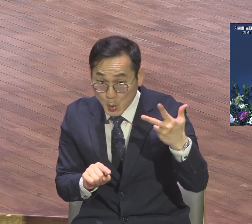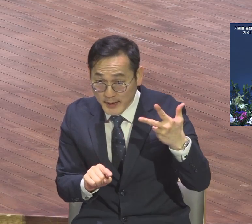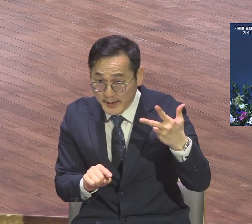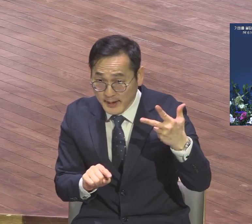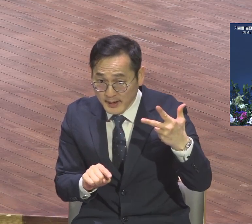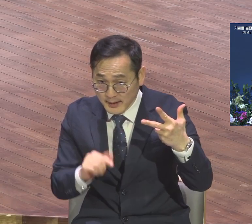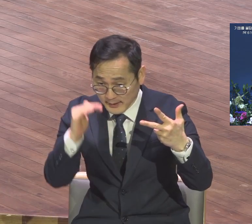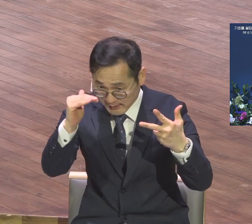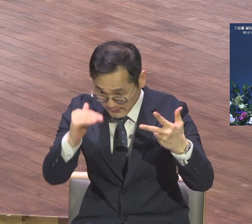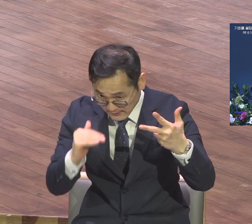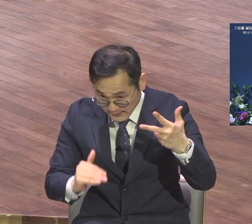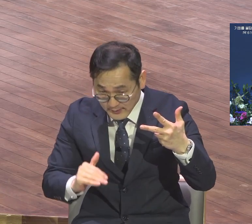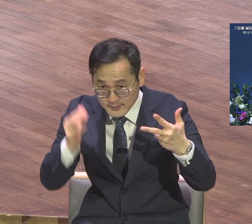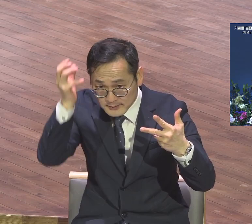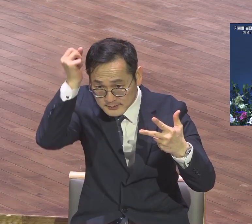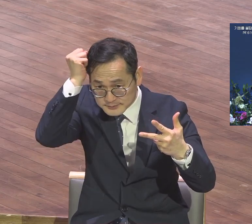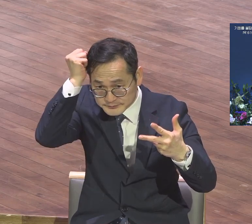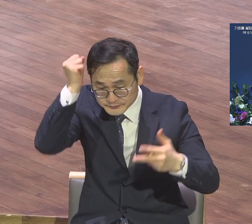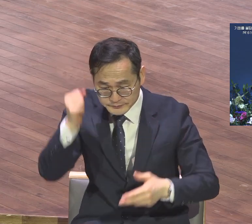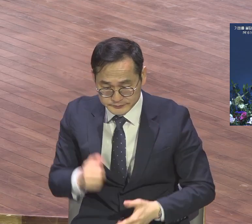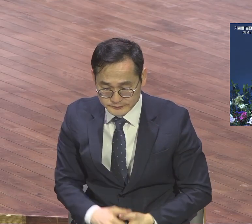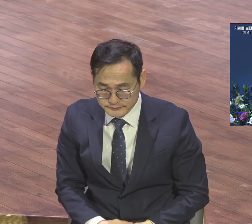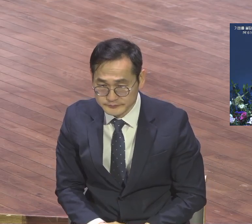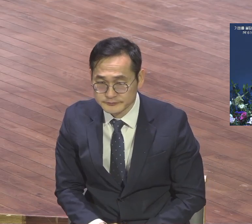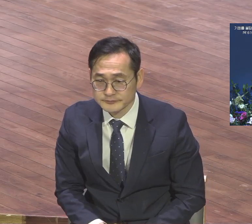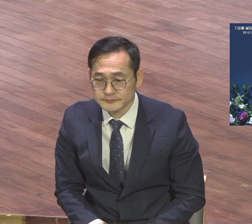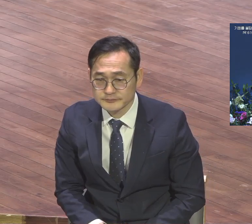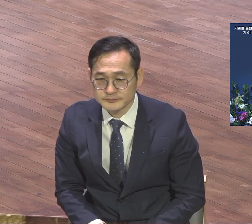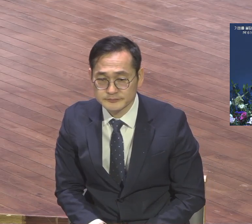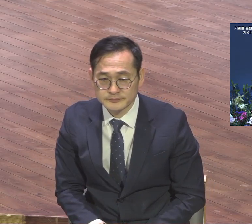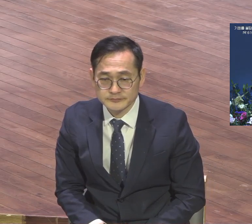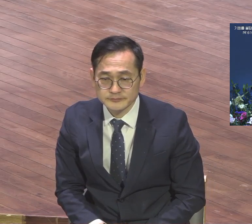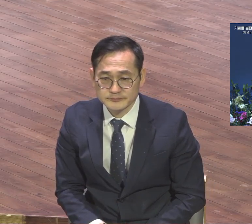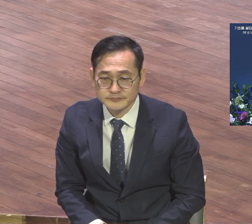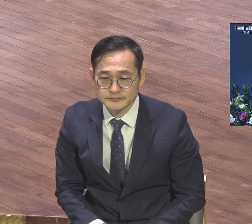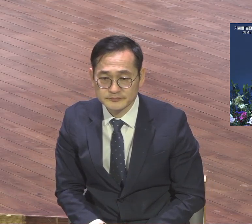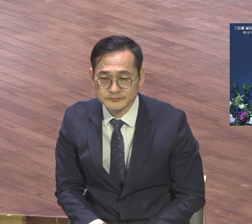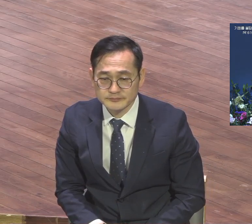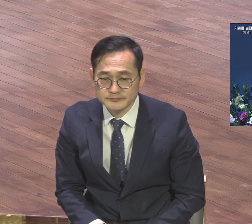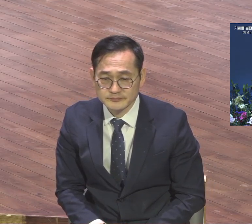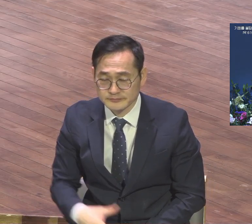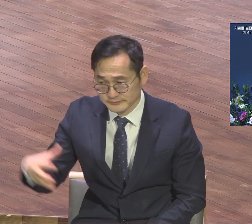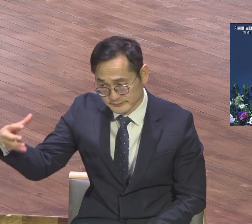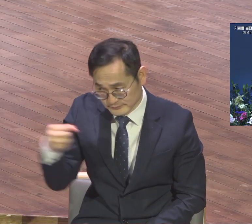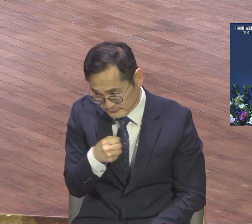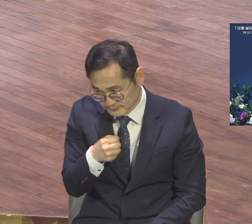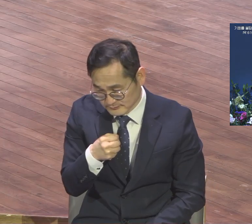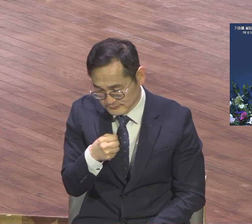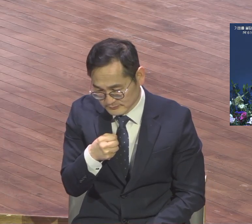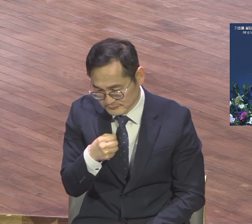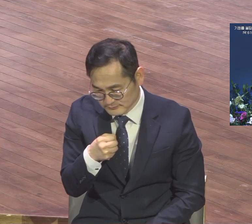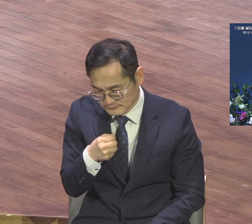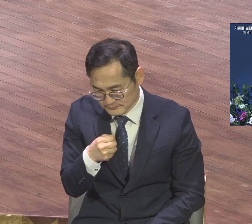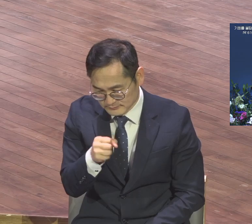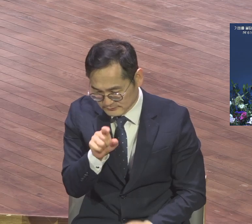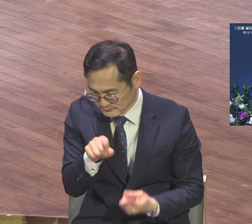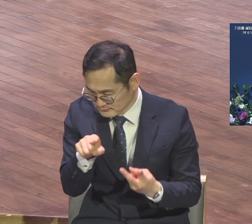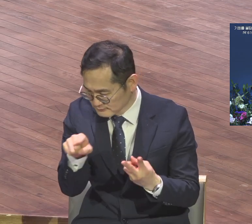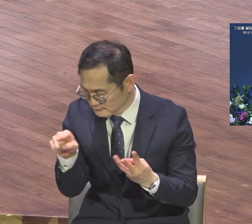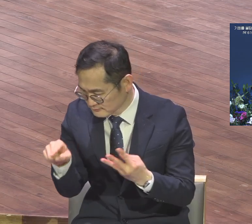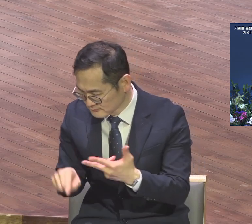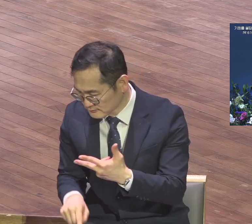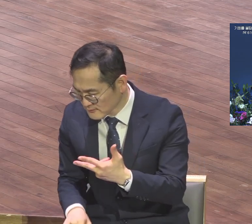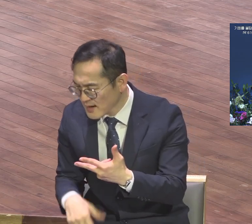이 일곱 구절 여러분 딱 가지고 있으면 예수 믿는 이유를